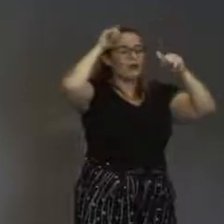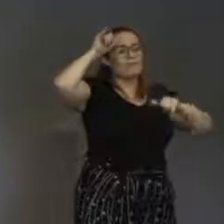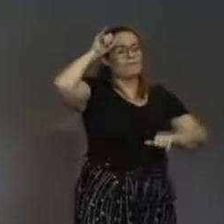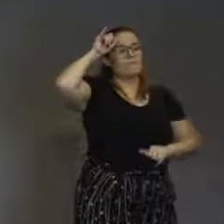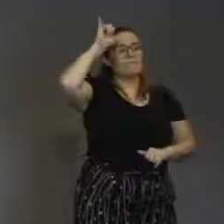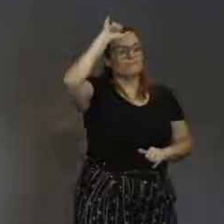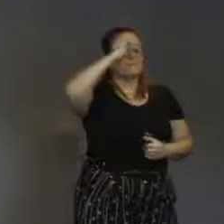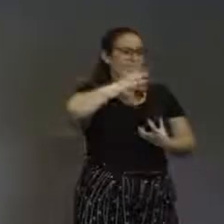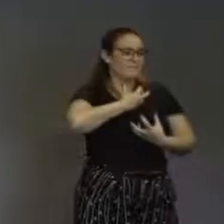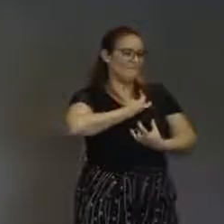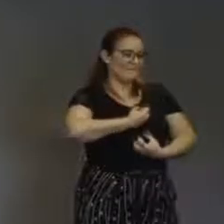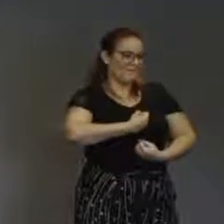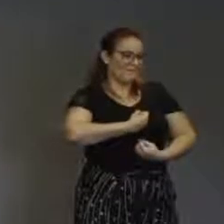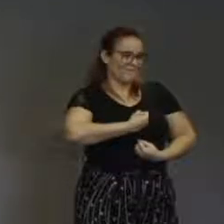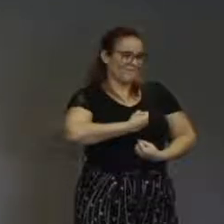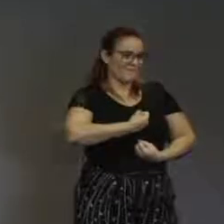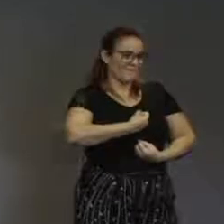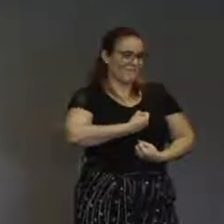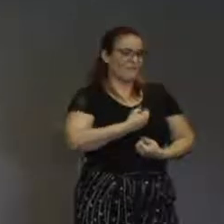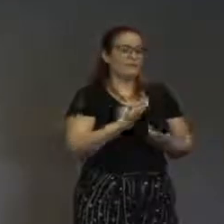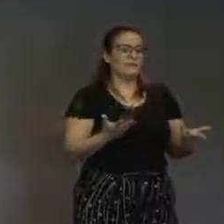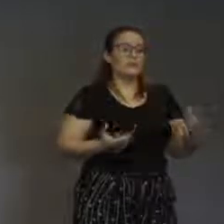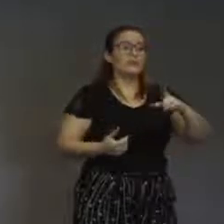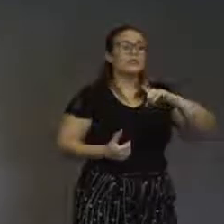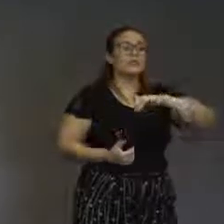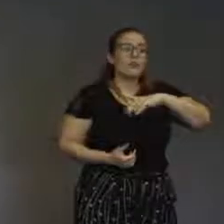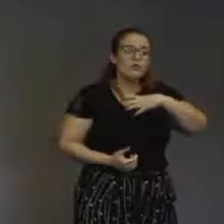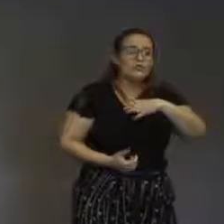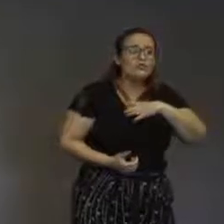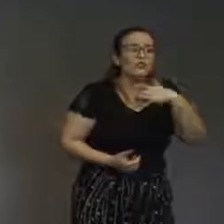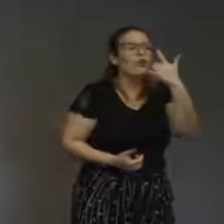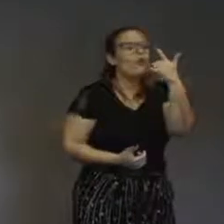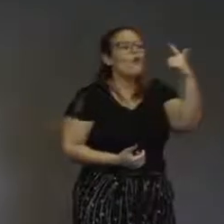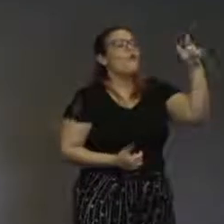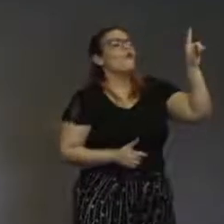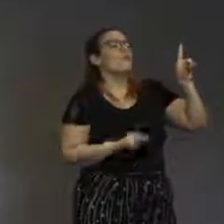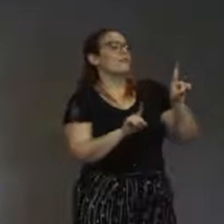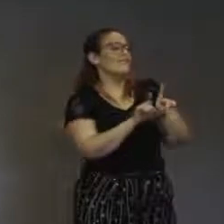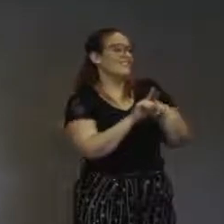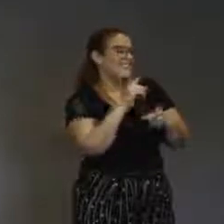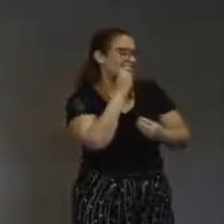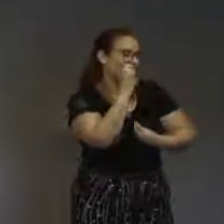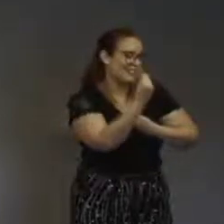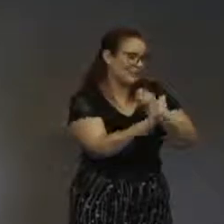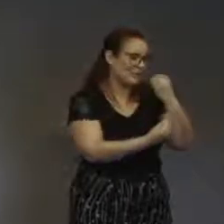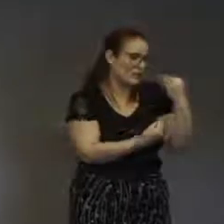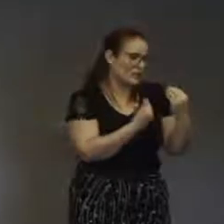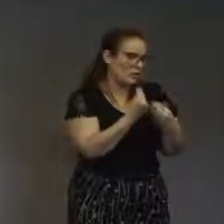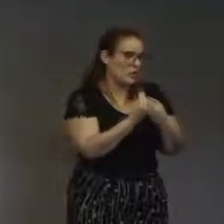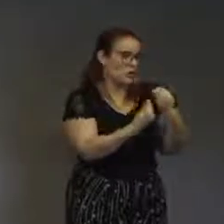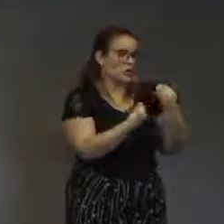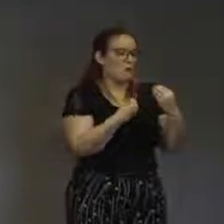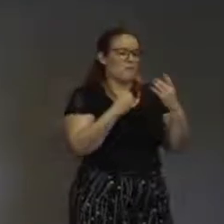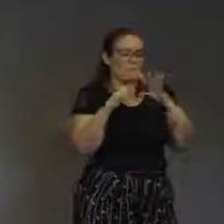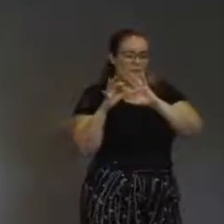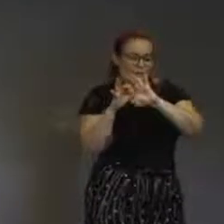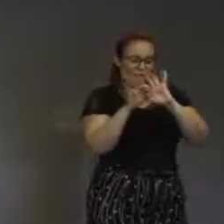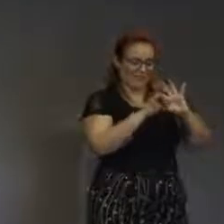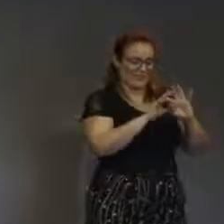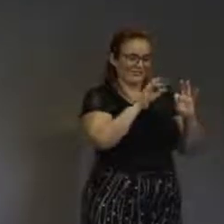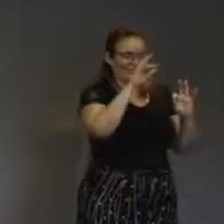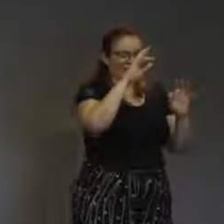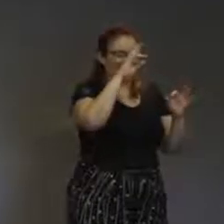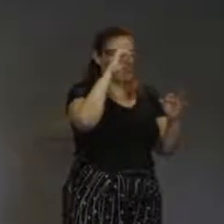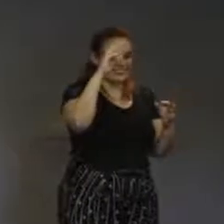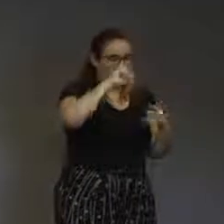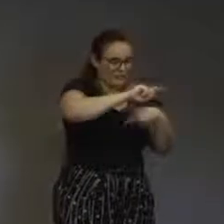a depressão. Então, a gente tem outras formas de lidar com essas vertentes de conexões, de inovações, de cultura,